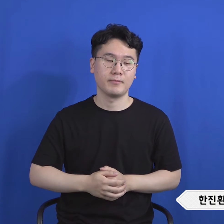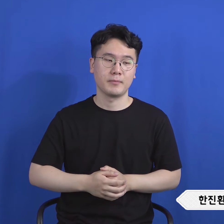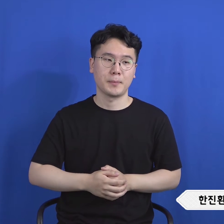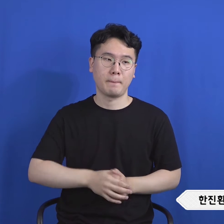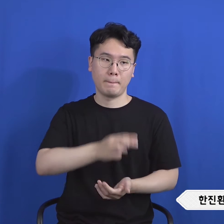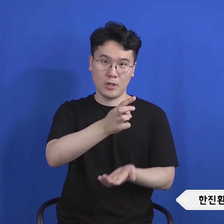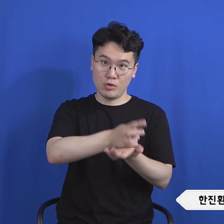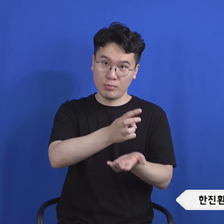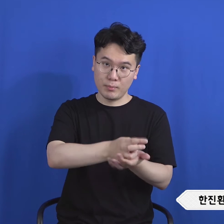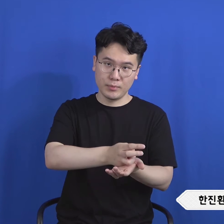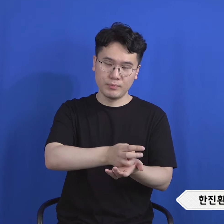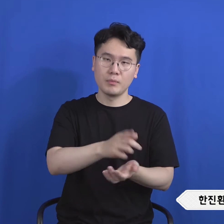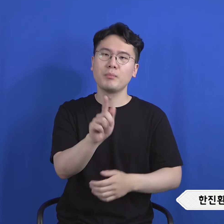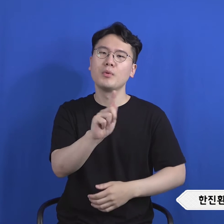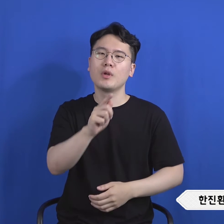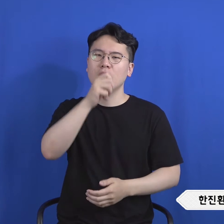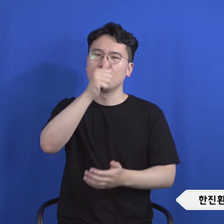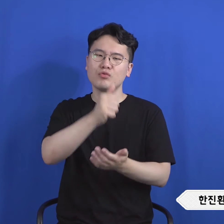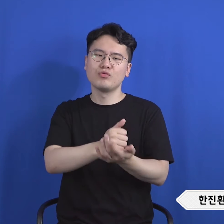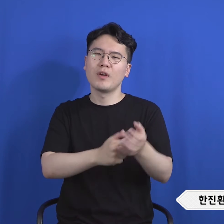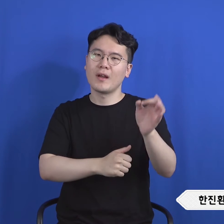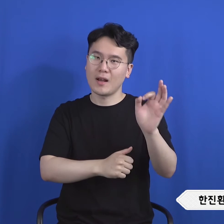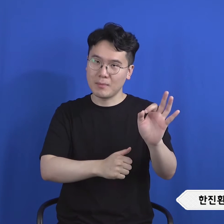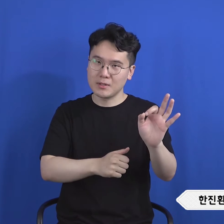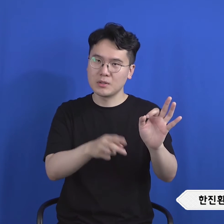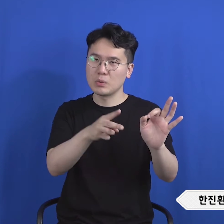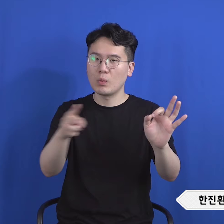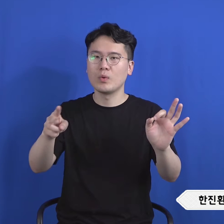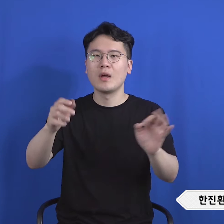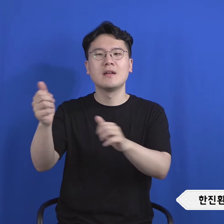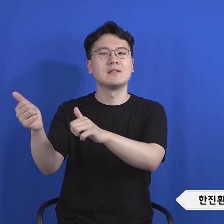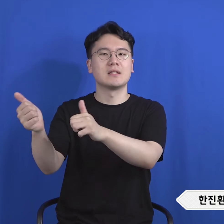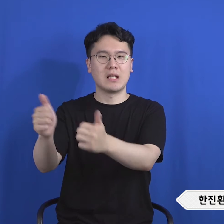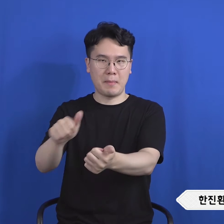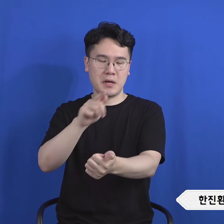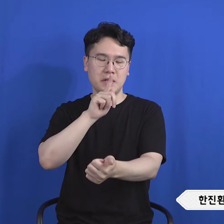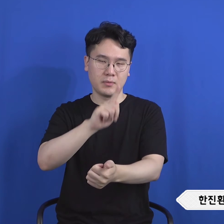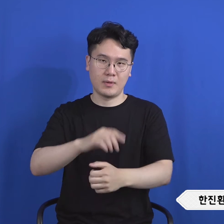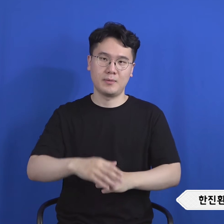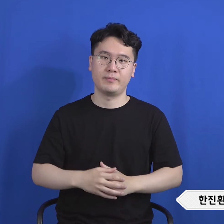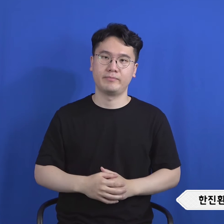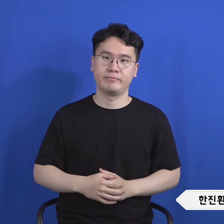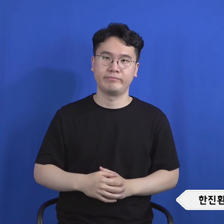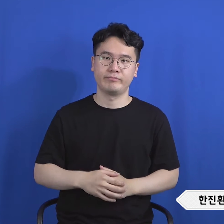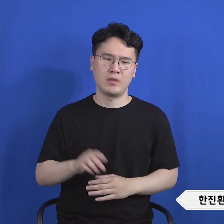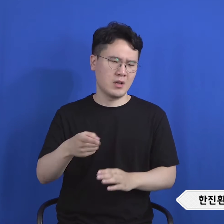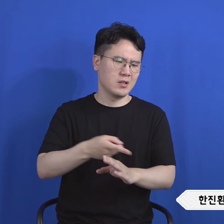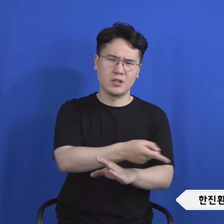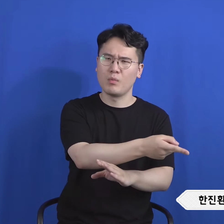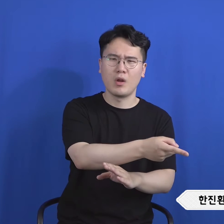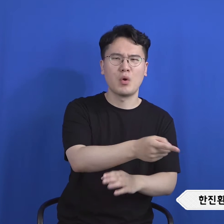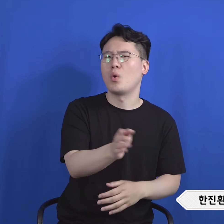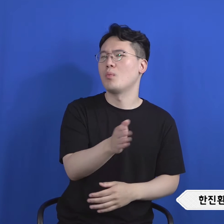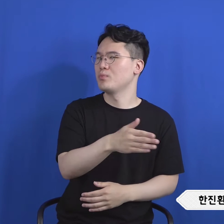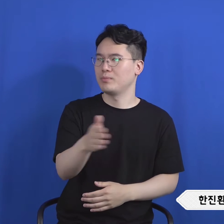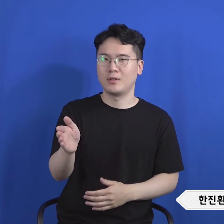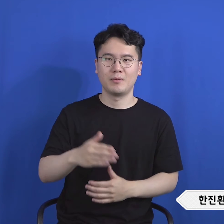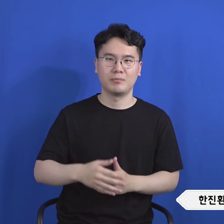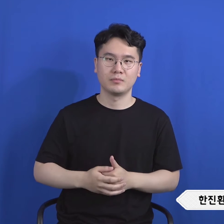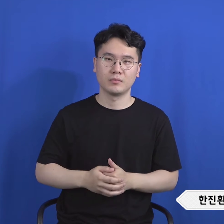율법은 죄의 값은 사망이라고 선포합니다. 거기에는 어떤 예외도 없습니다.